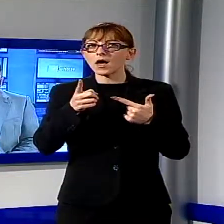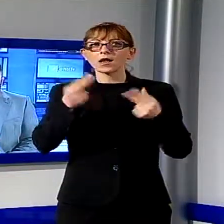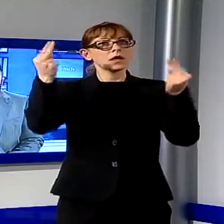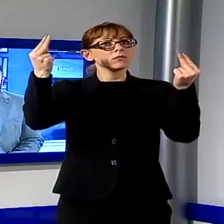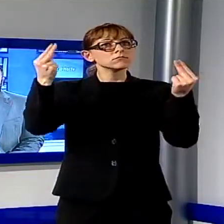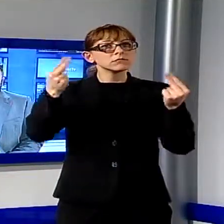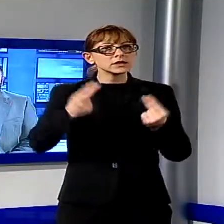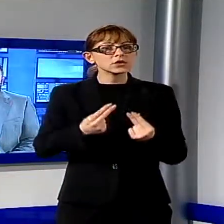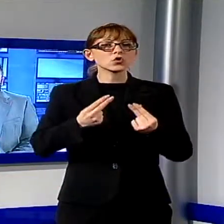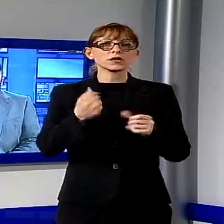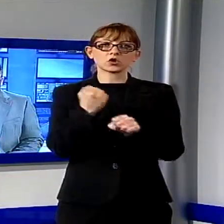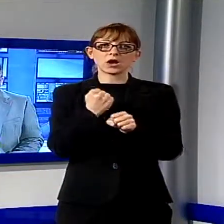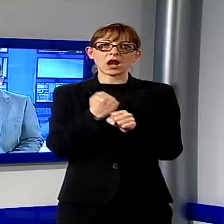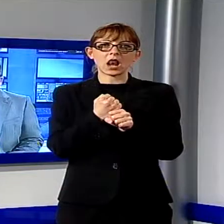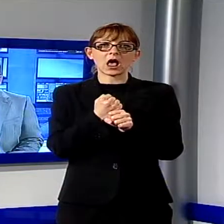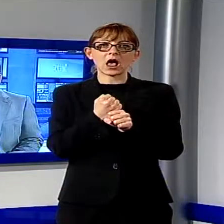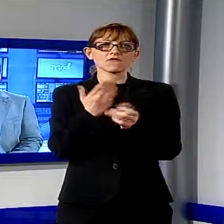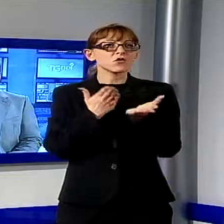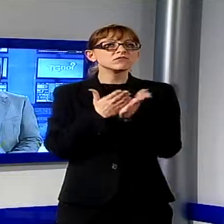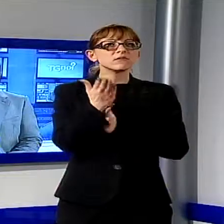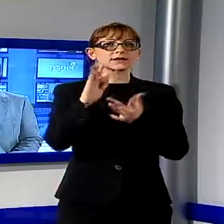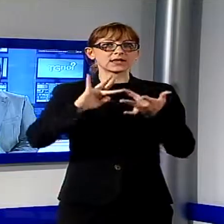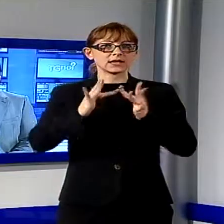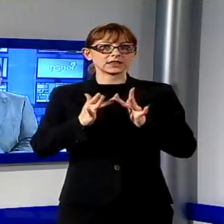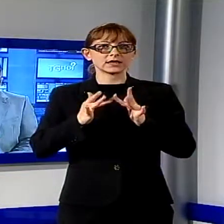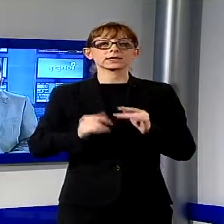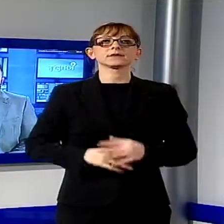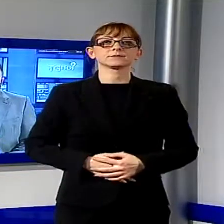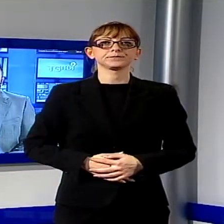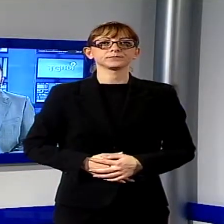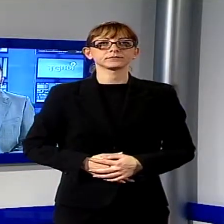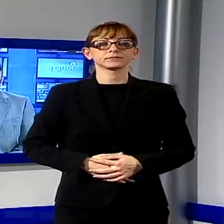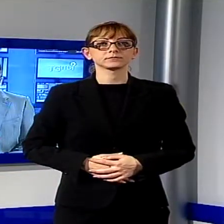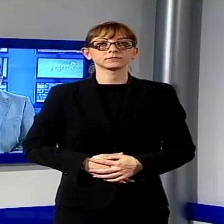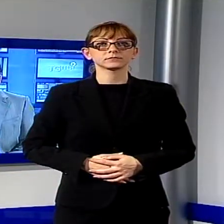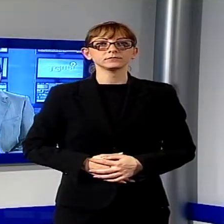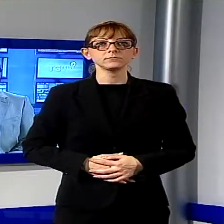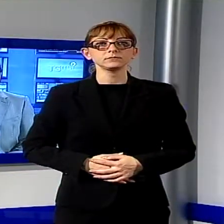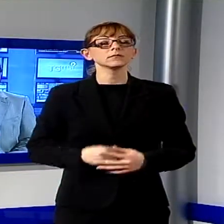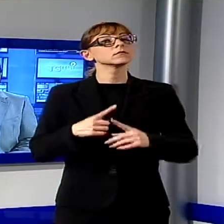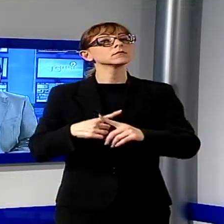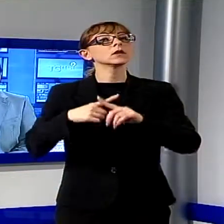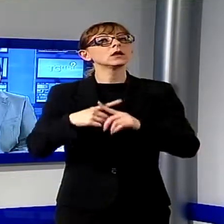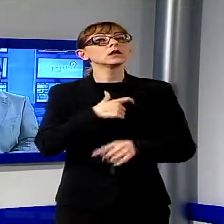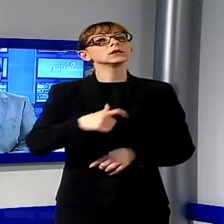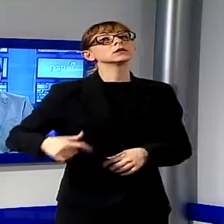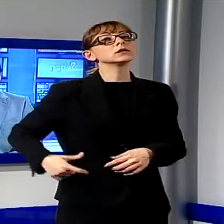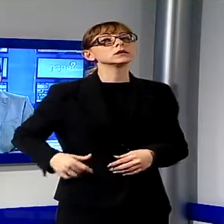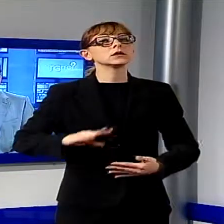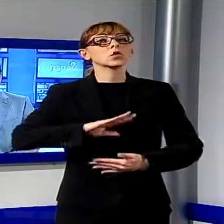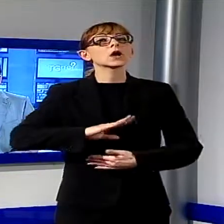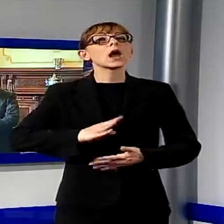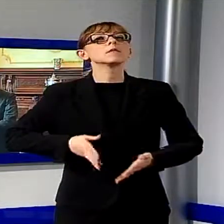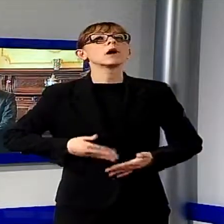Cambiamo argomento, presentazione ufficiale della candidatura dell'ex sindaco di Capannori, Giorgio Del Ghingaro, a sindaco di